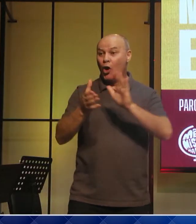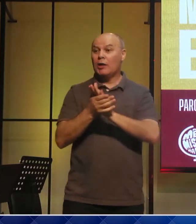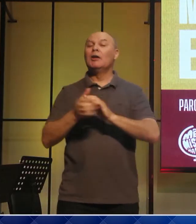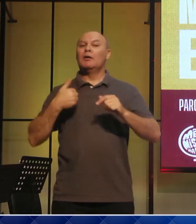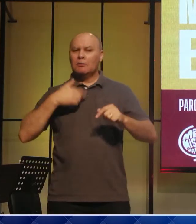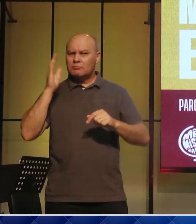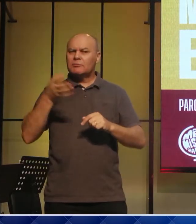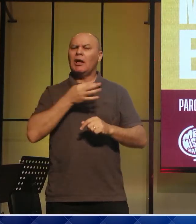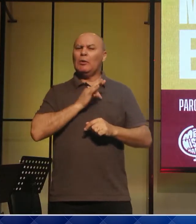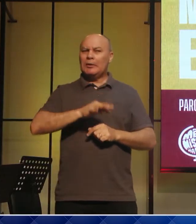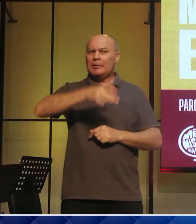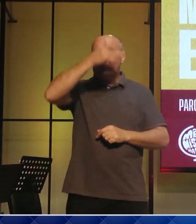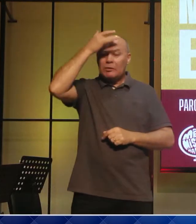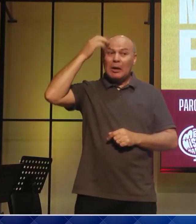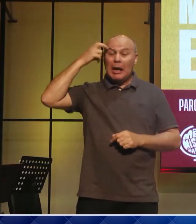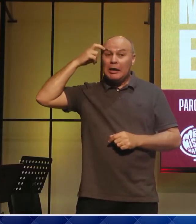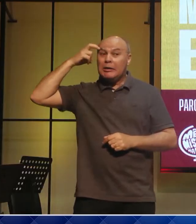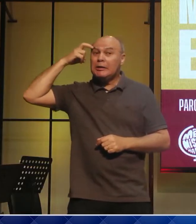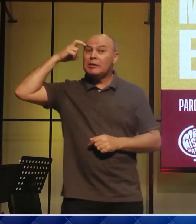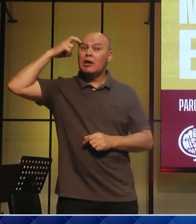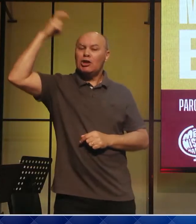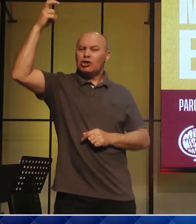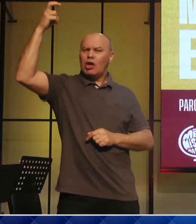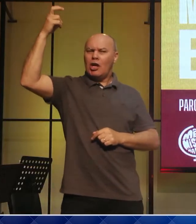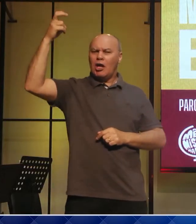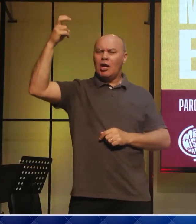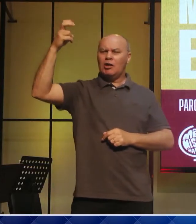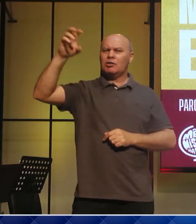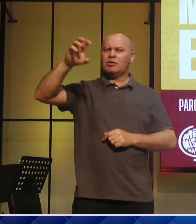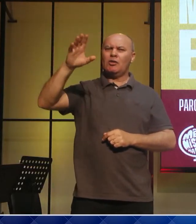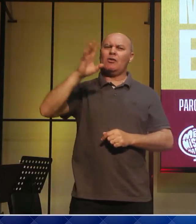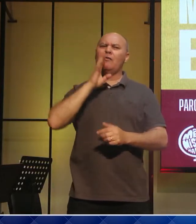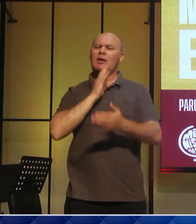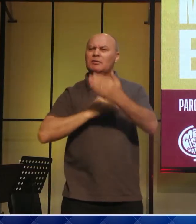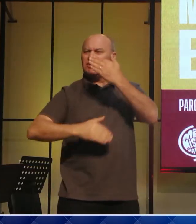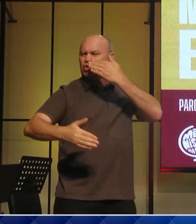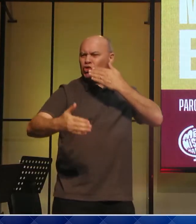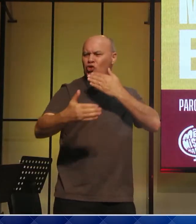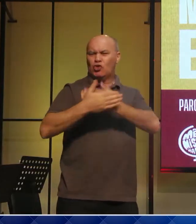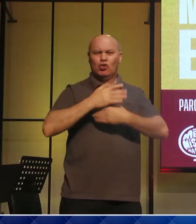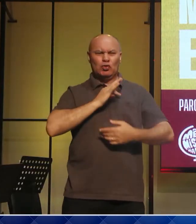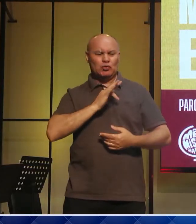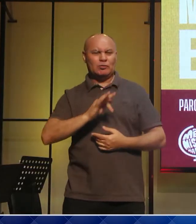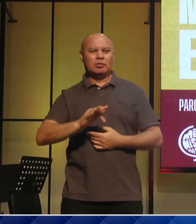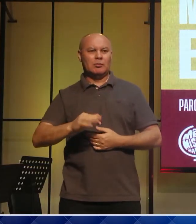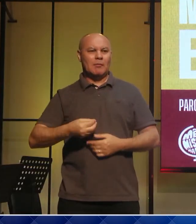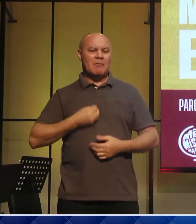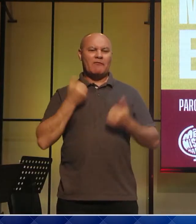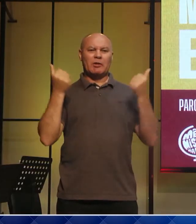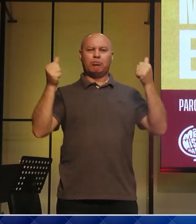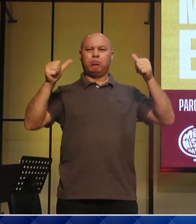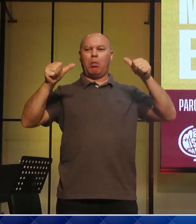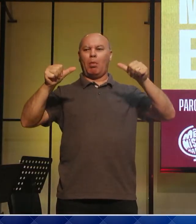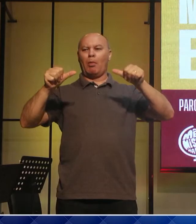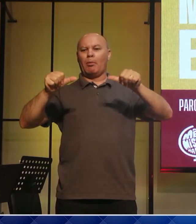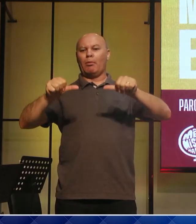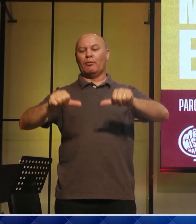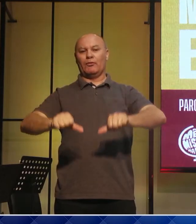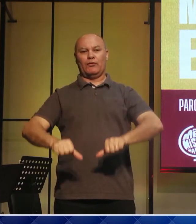vida desgraçada. Eu conheço gente que não sabe nem ler o Salmo 23 direito, e nem sabe de qual o Salmo